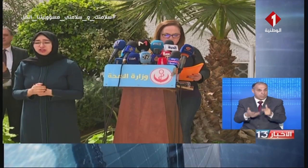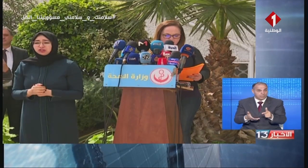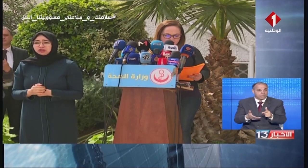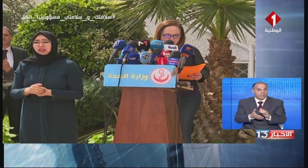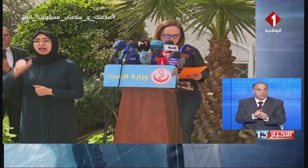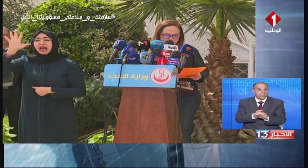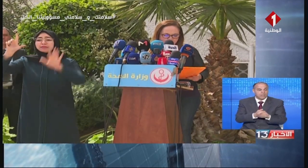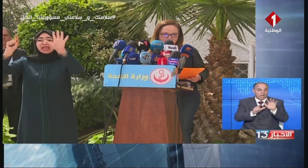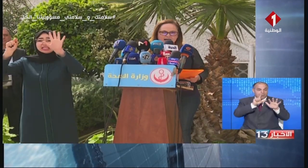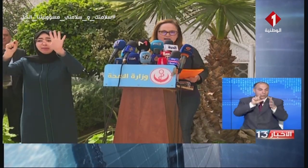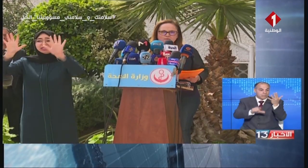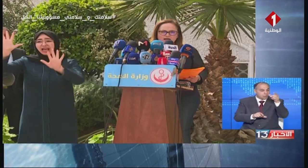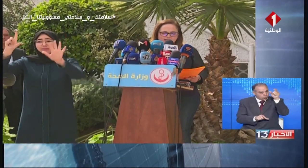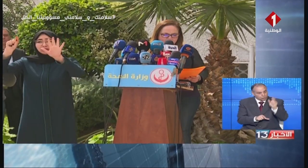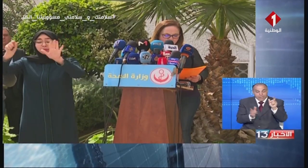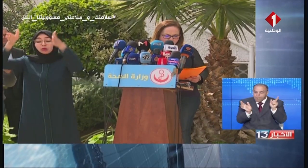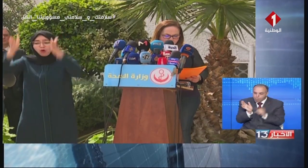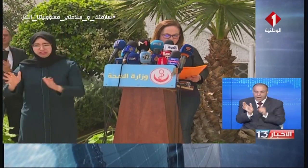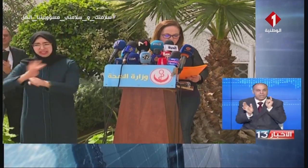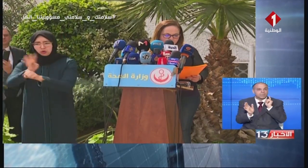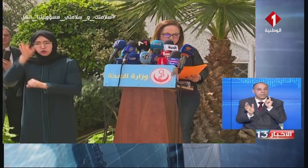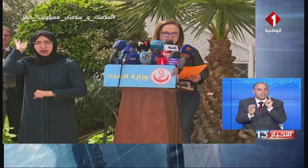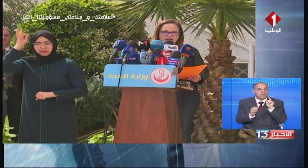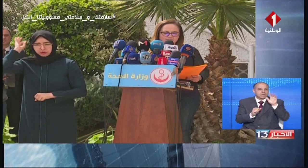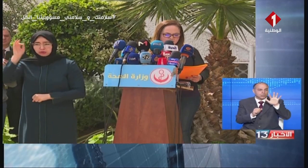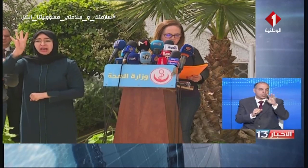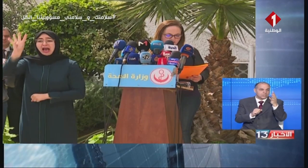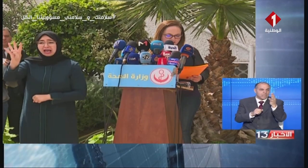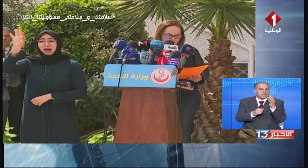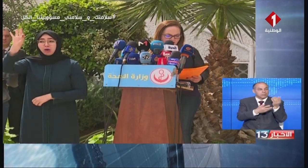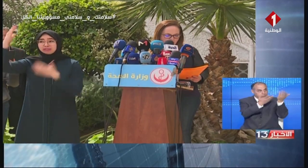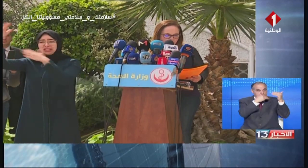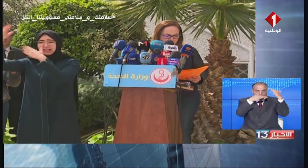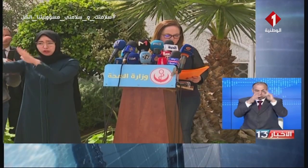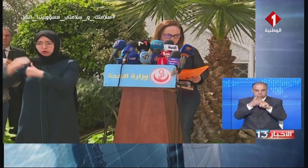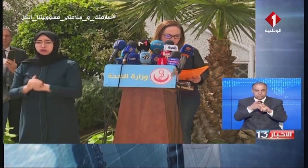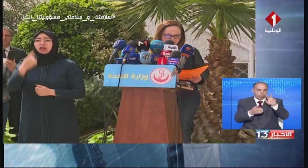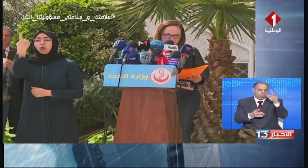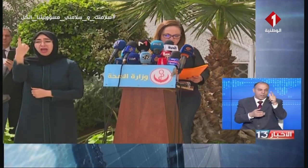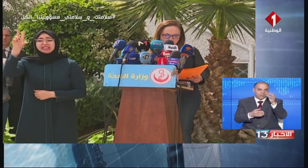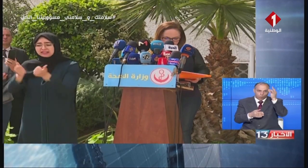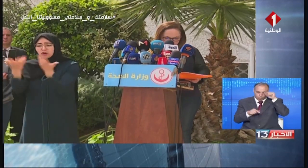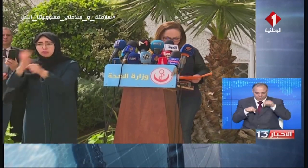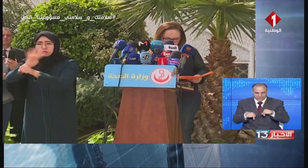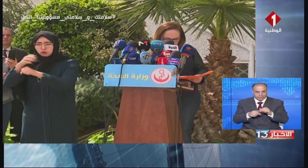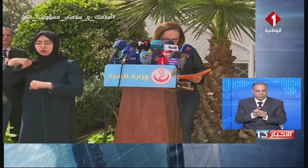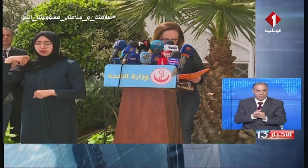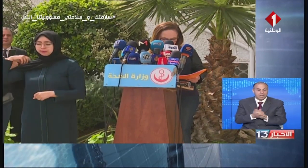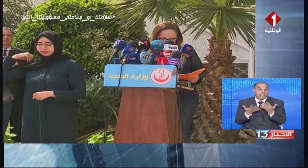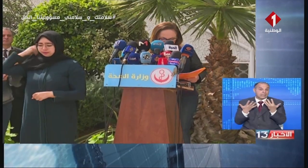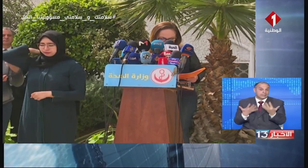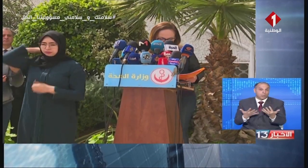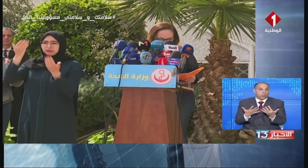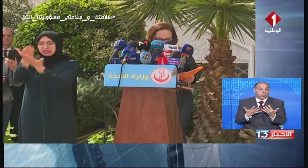الفيروس 75 حالة مؤكدة، 54 حالة مستوردة، و31 حالة محلية. عدد الحالات